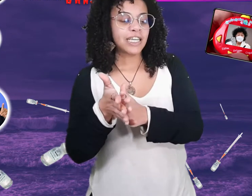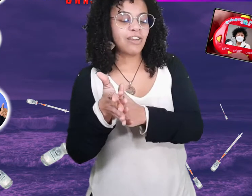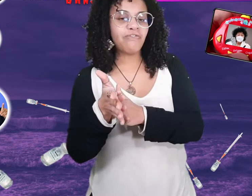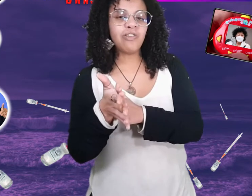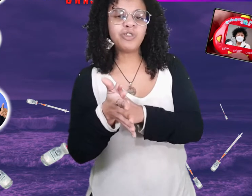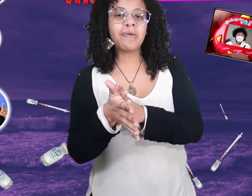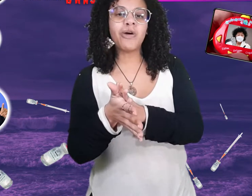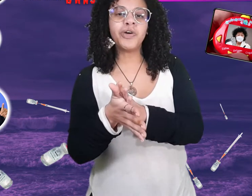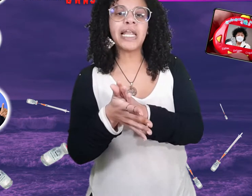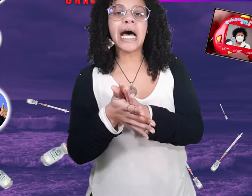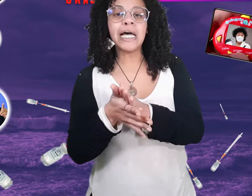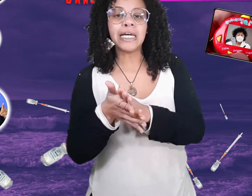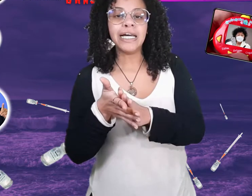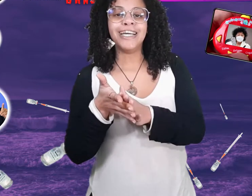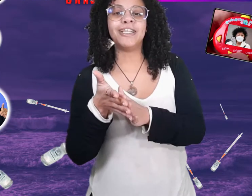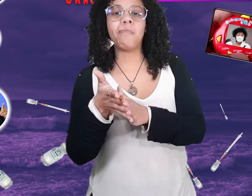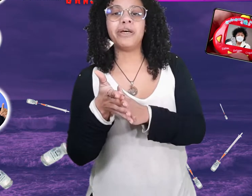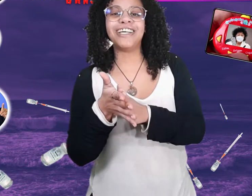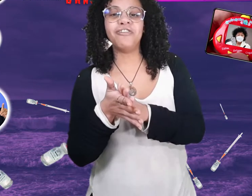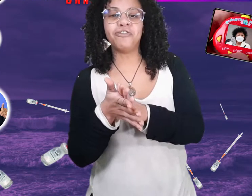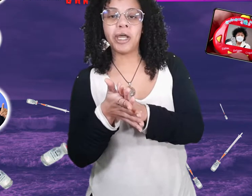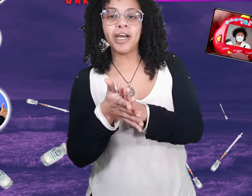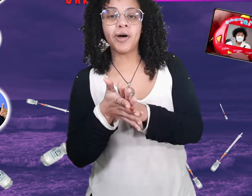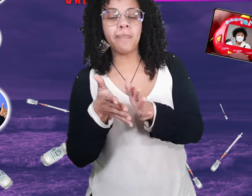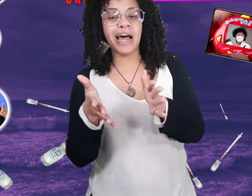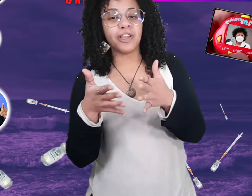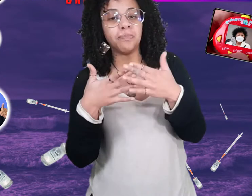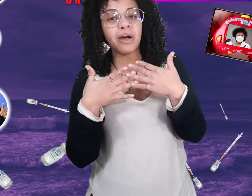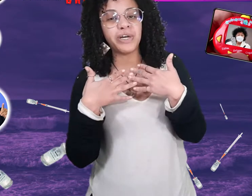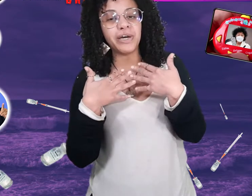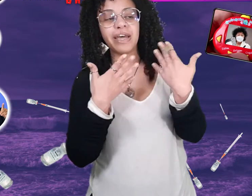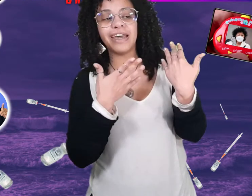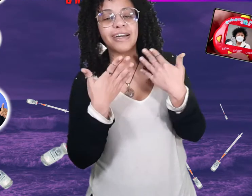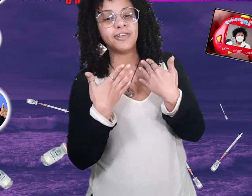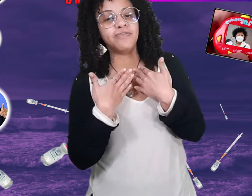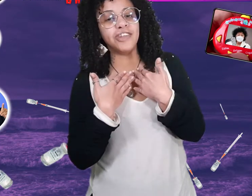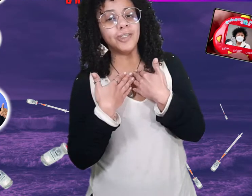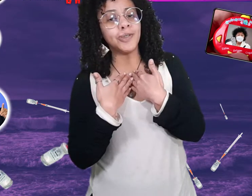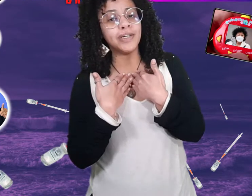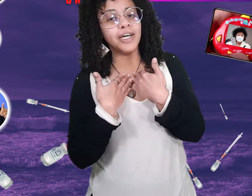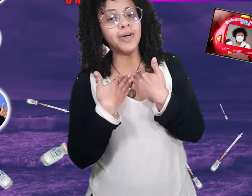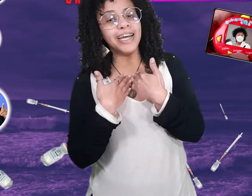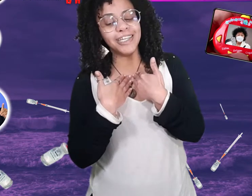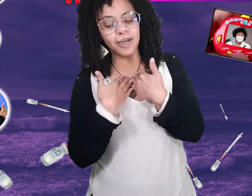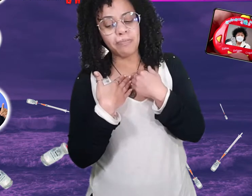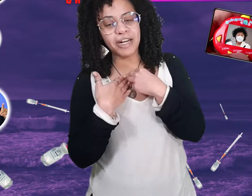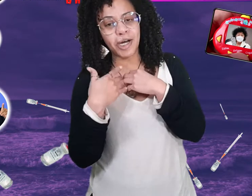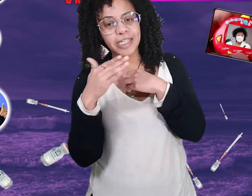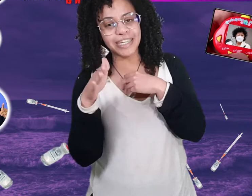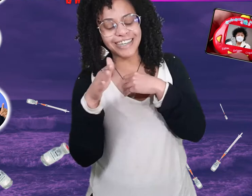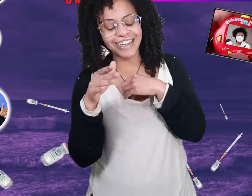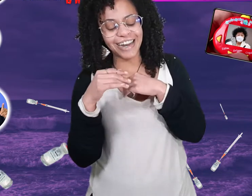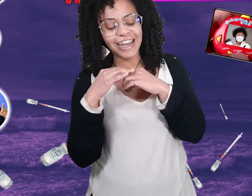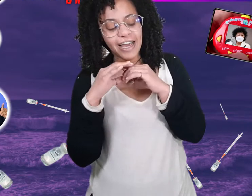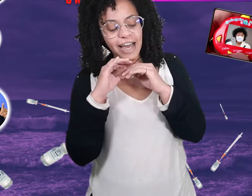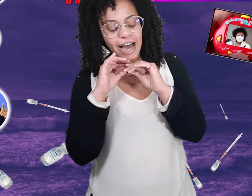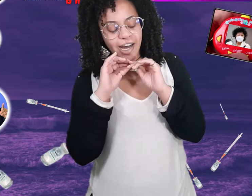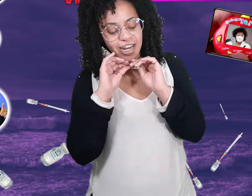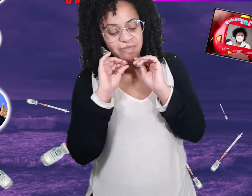ele falou uns bagulho lá. E depois ele foi cobrado, mas quando eu errei aqui no vídeo, eu errei só pra nós aqui, né? Agora